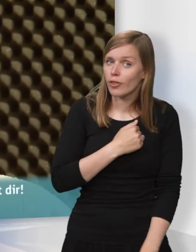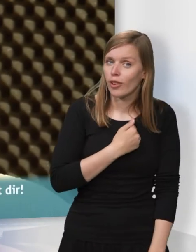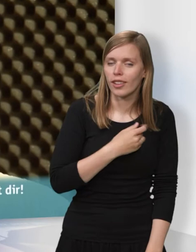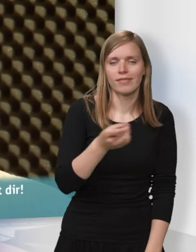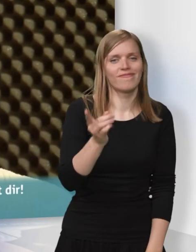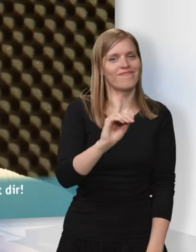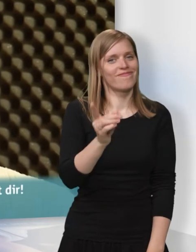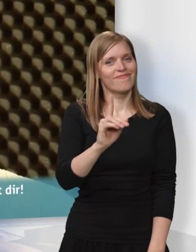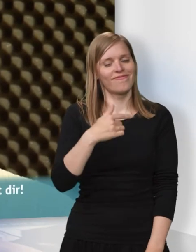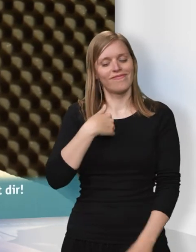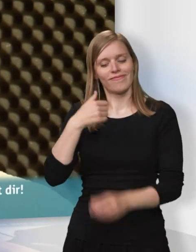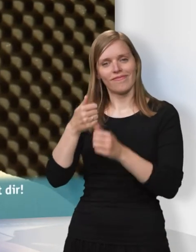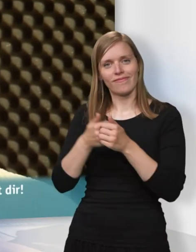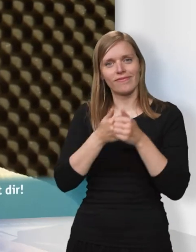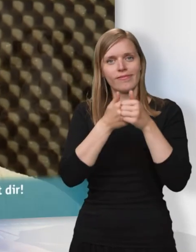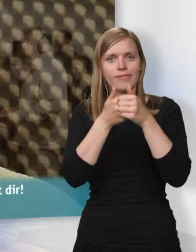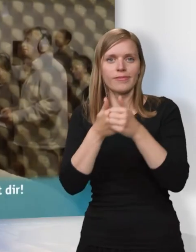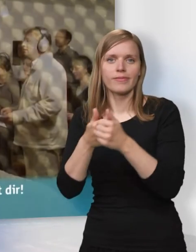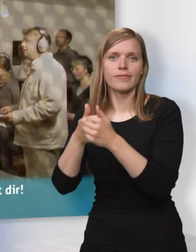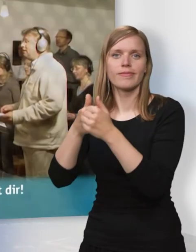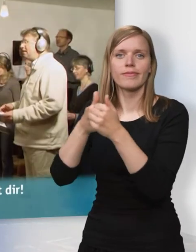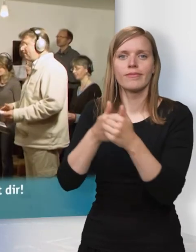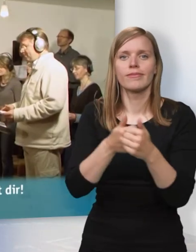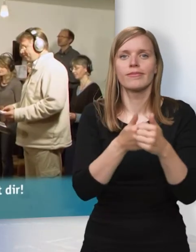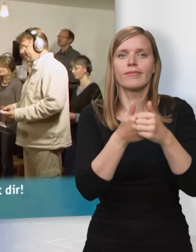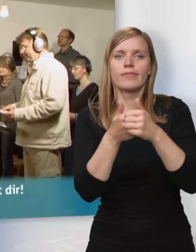Fürchte dich nicht, ich bin mit dir.